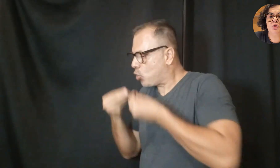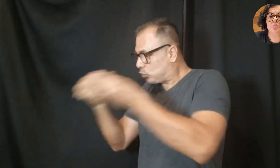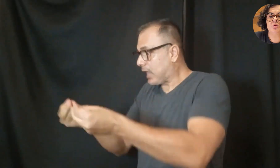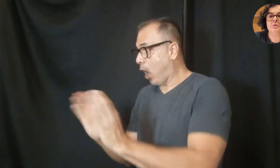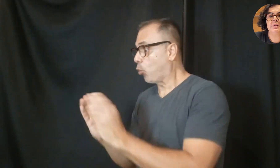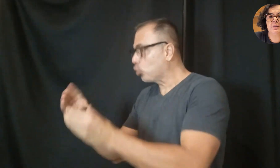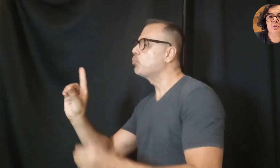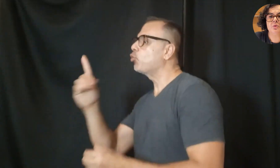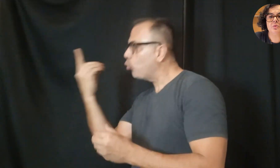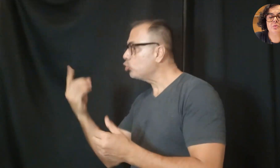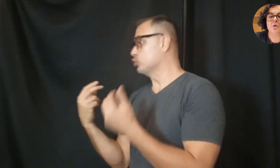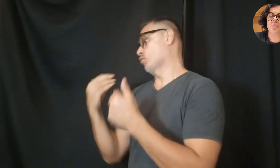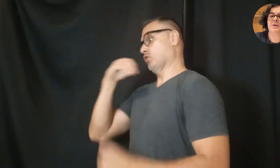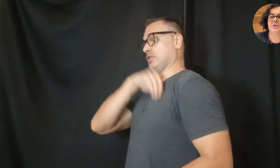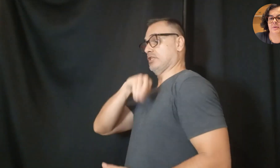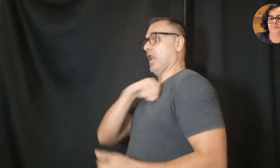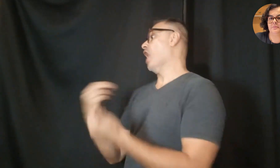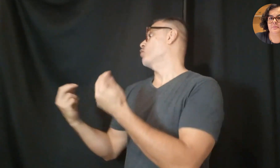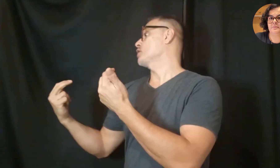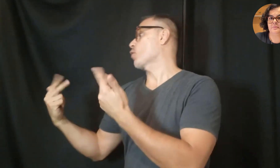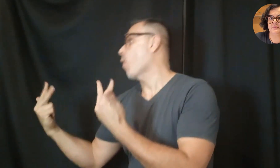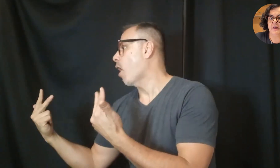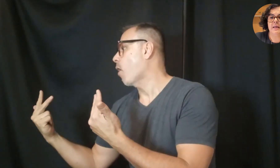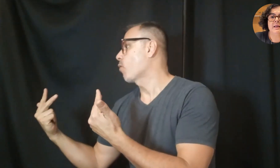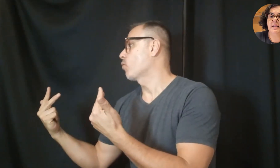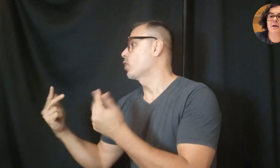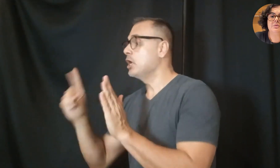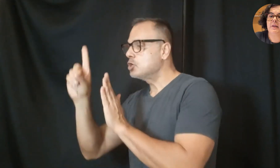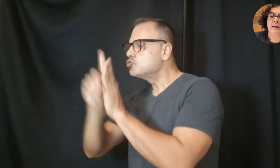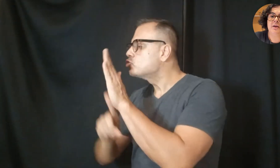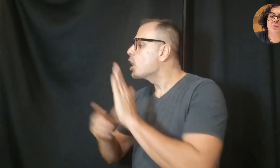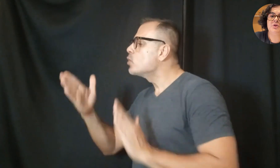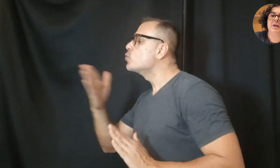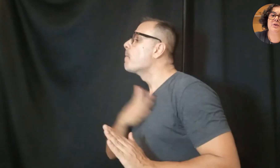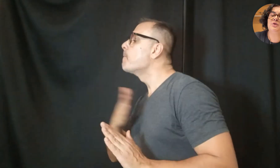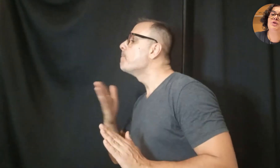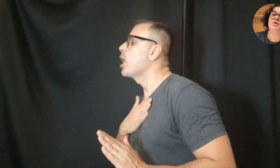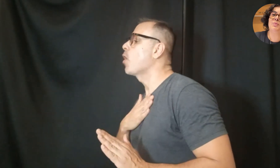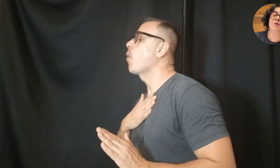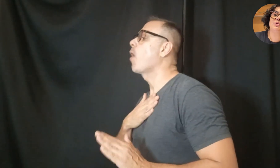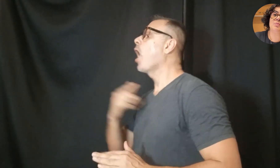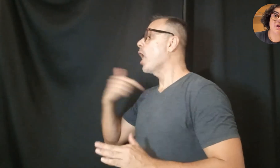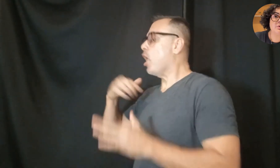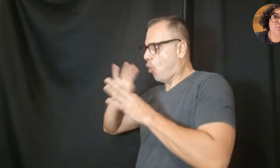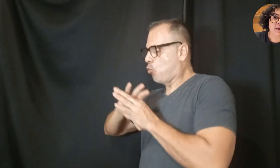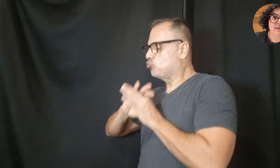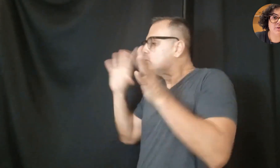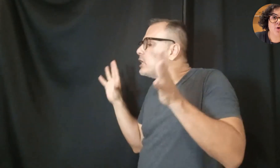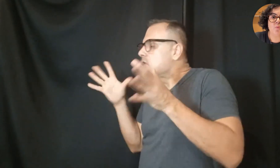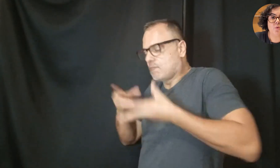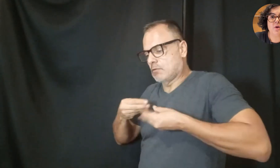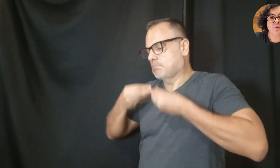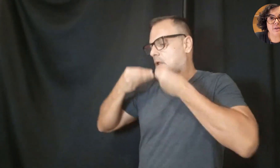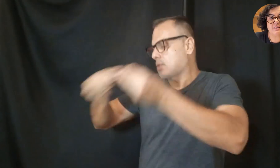último tanto como a ti. Não tenho o direito de dispor dos meus bens como eu